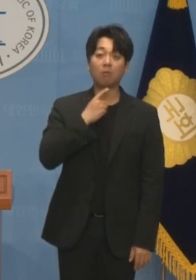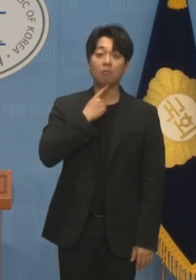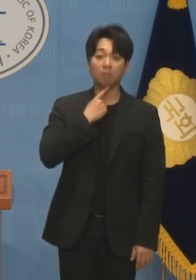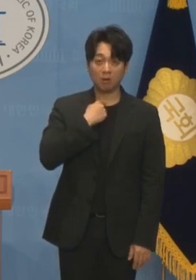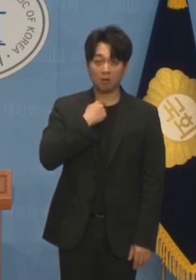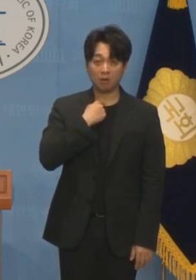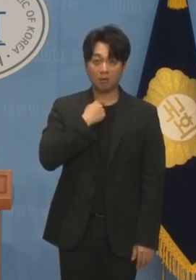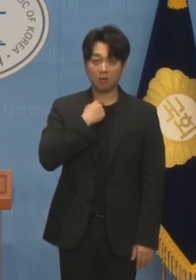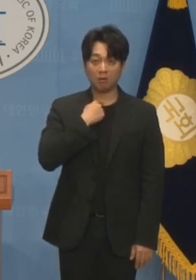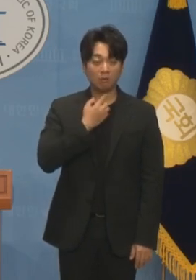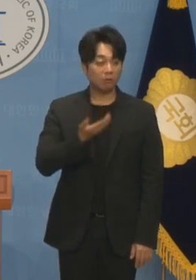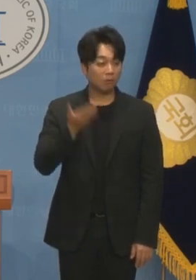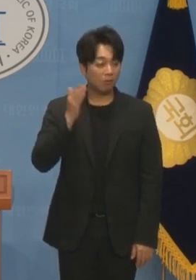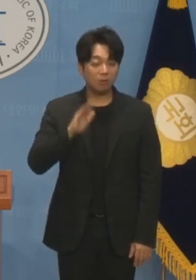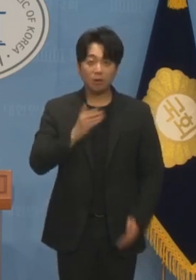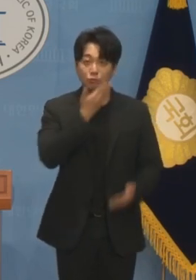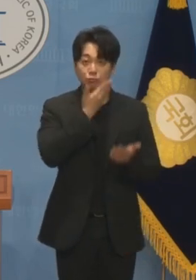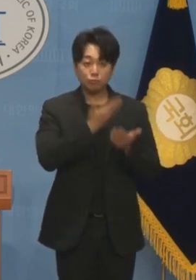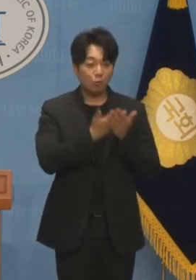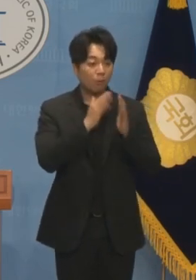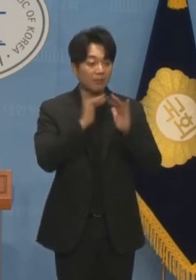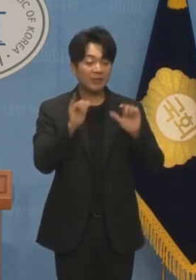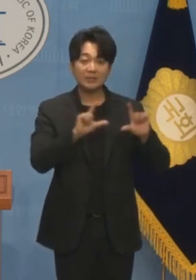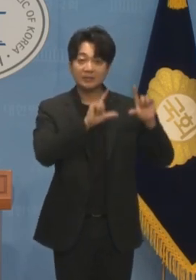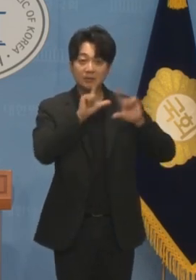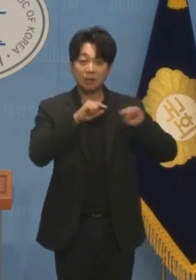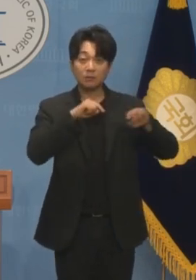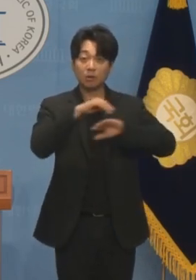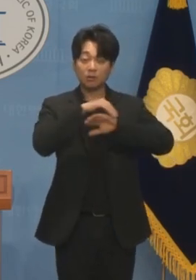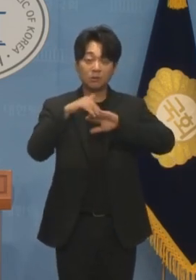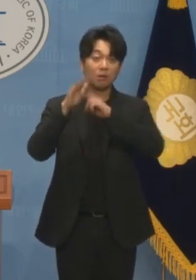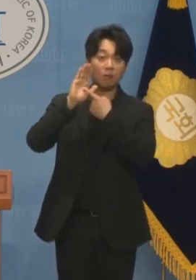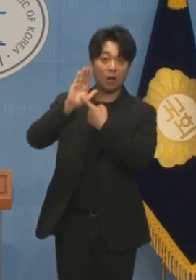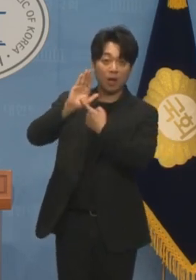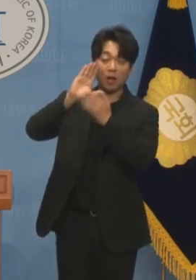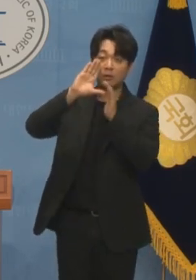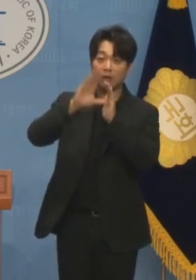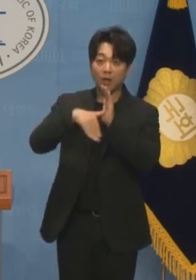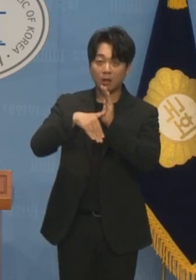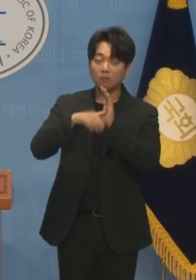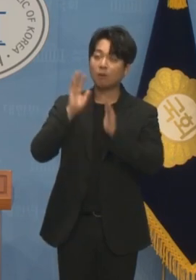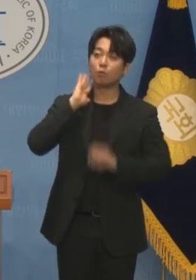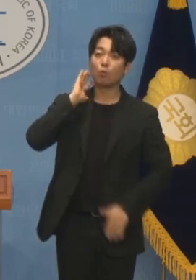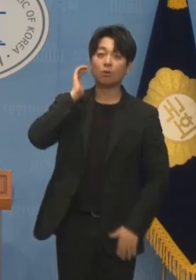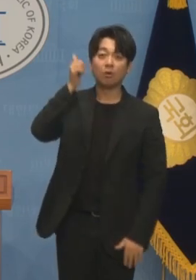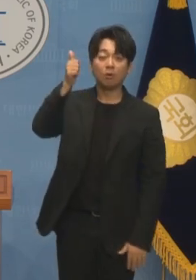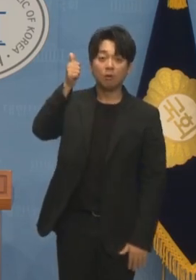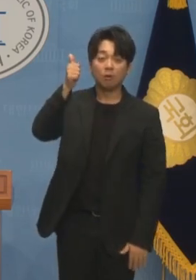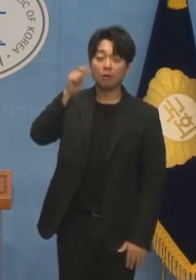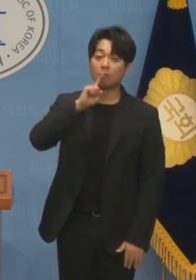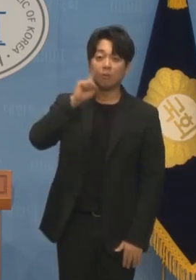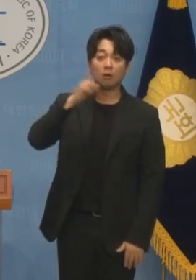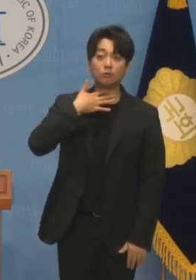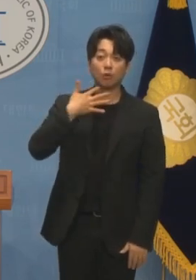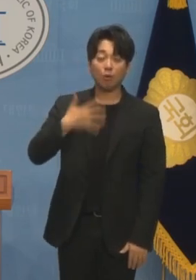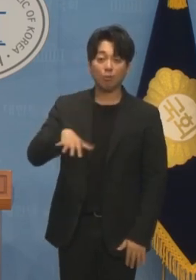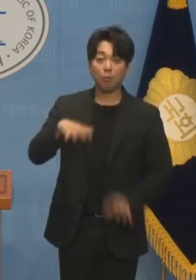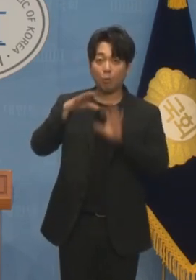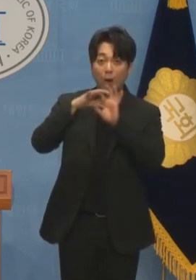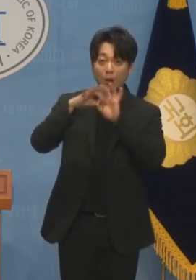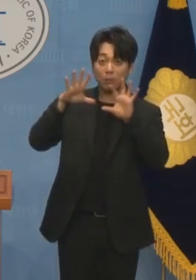중요 민생정책을 대통령 보고도 없이 추진할 수 있다고요 국정운영의 최고